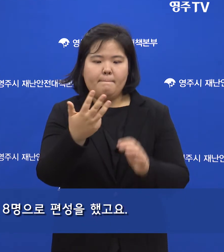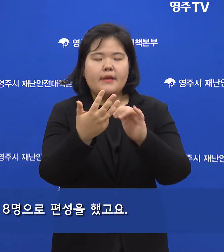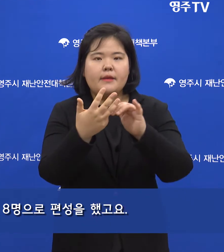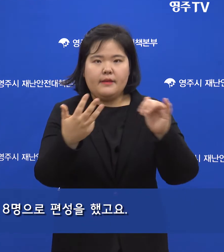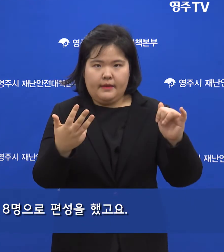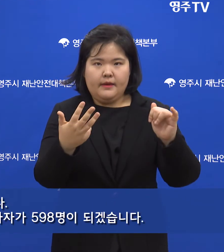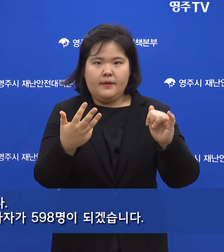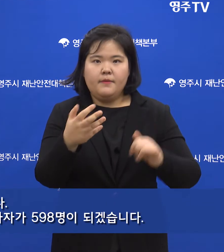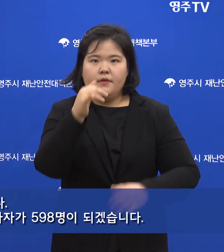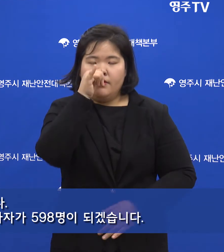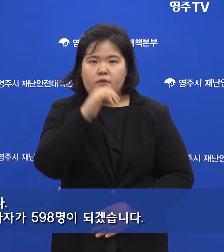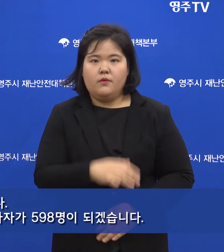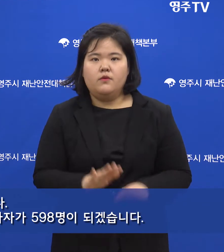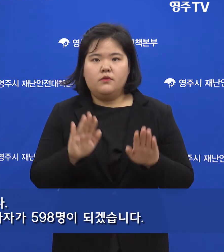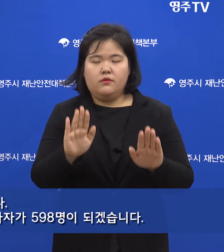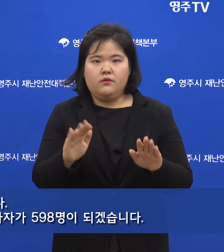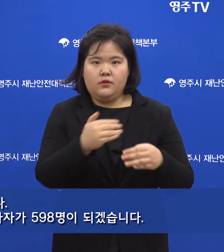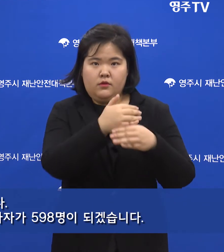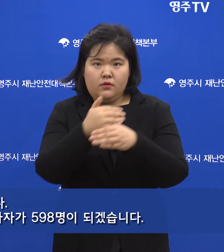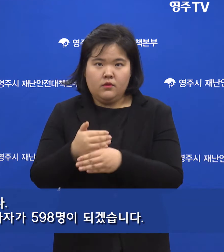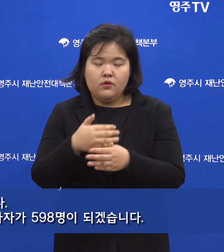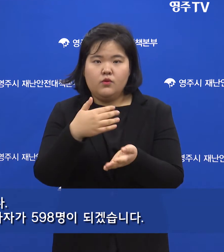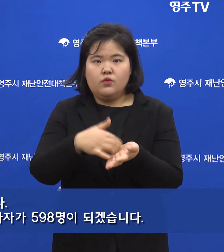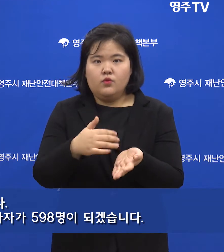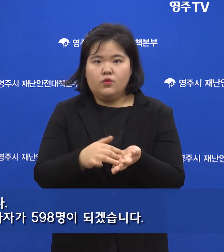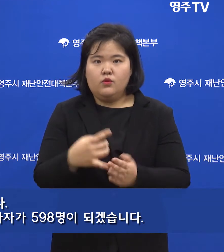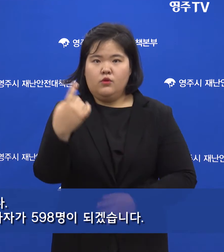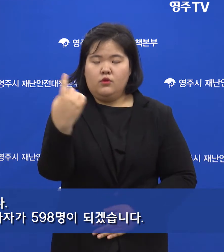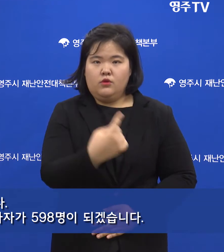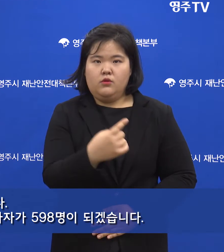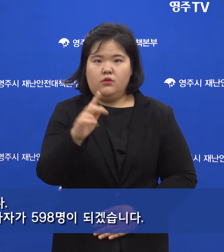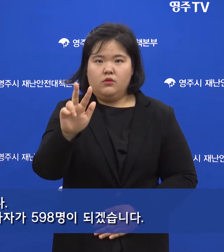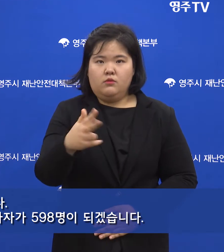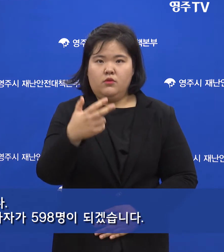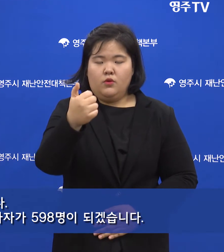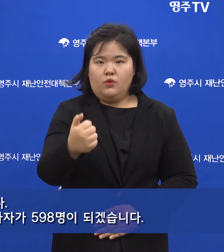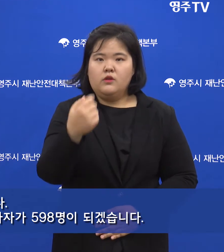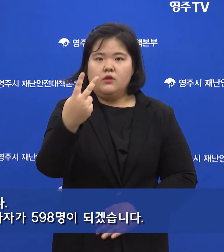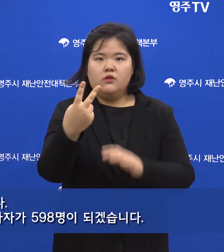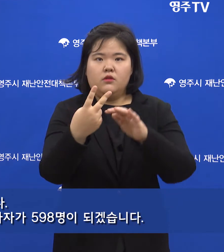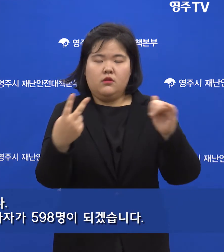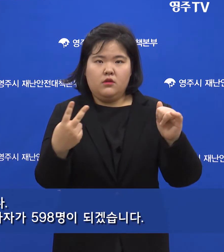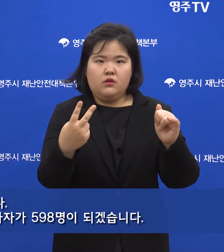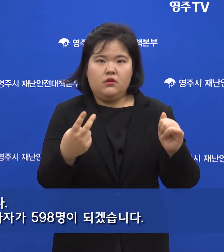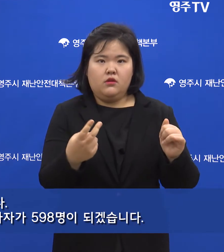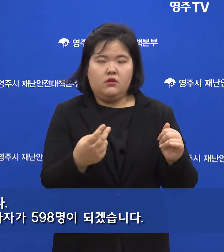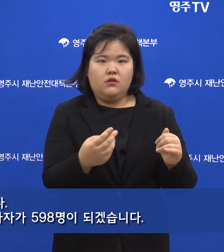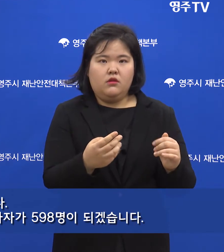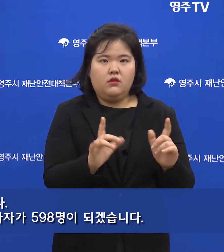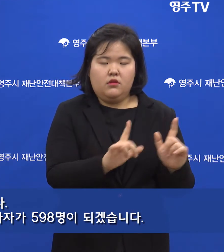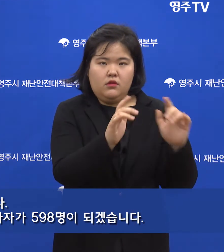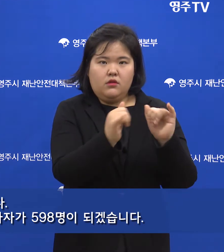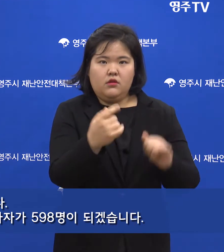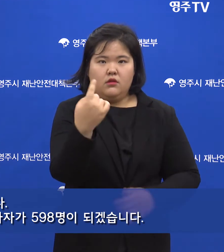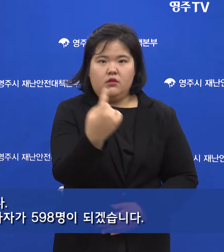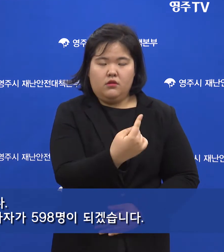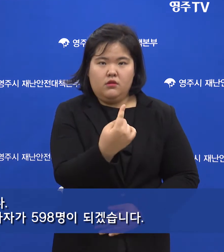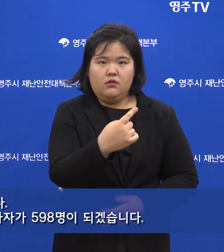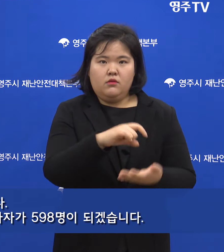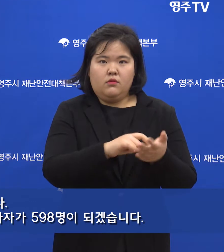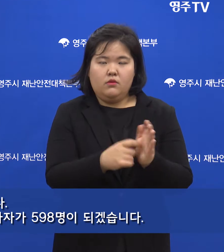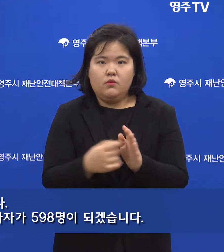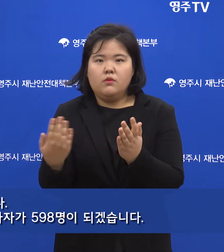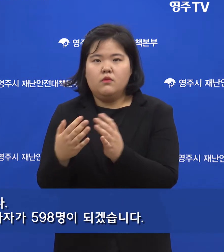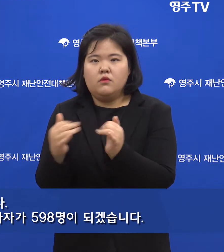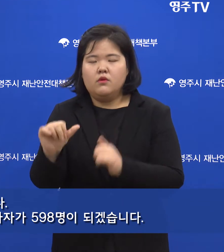했고요. 현재 격리 인원은 1752명입니다. 입소자가 1154명이고, 그 시설